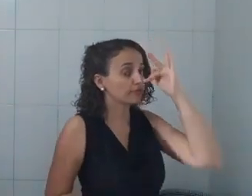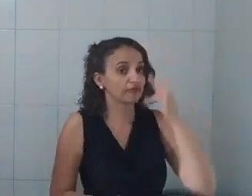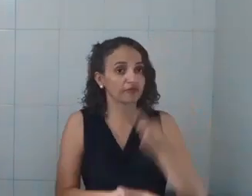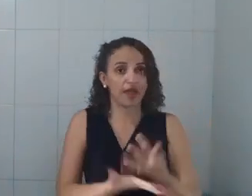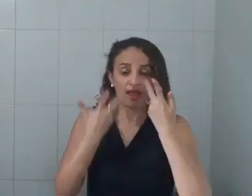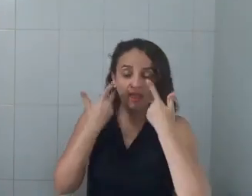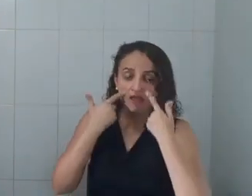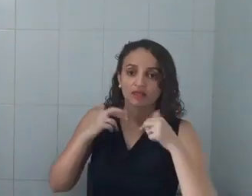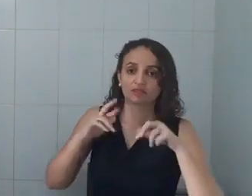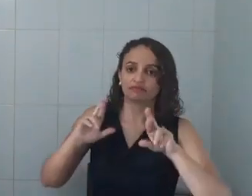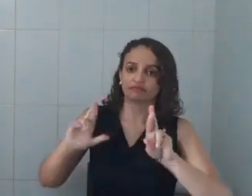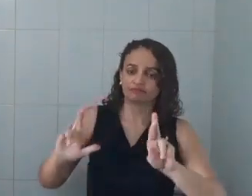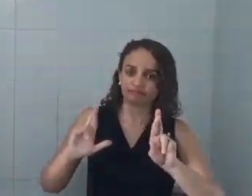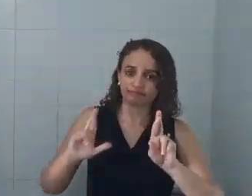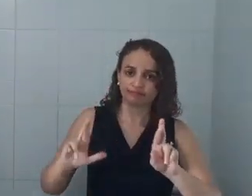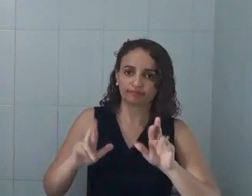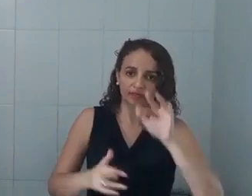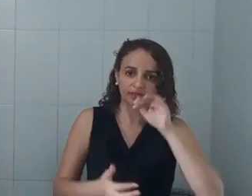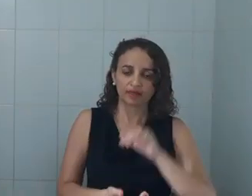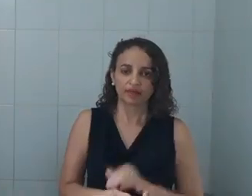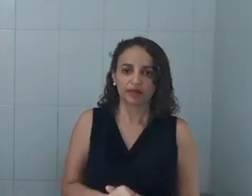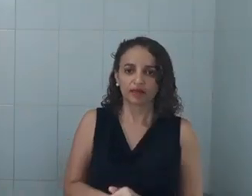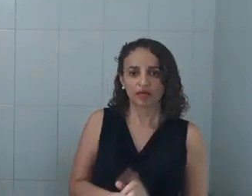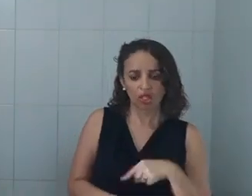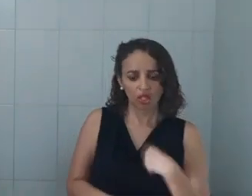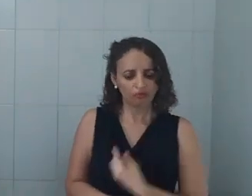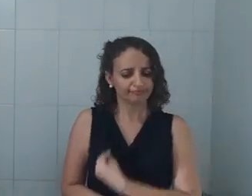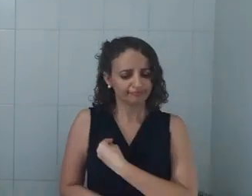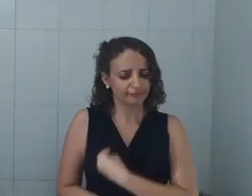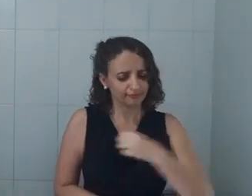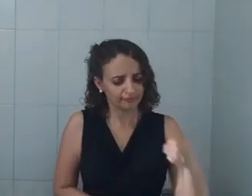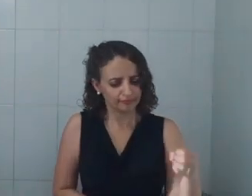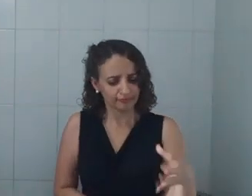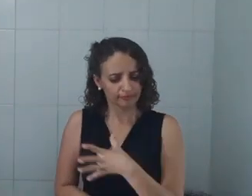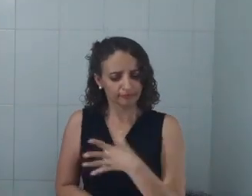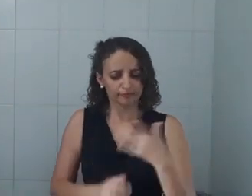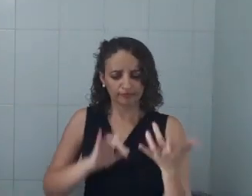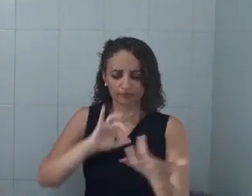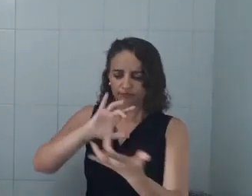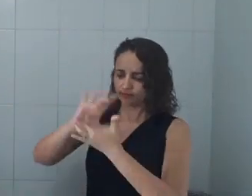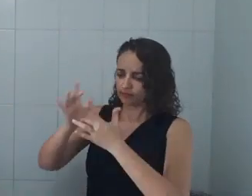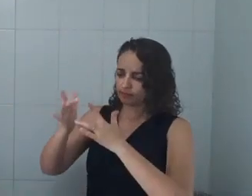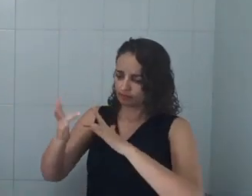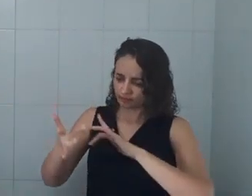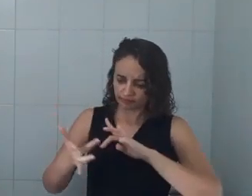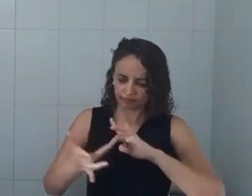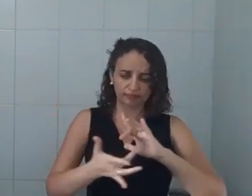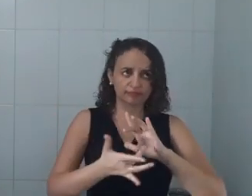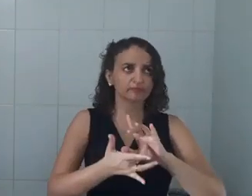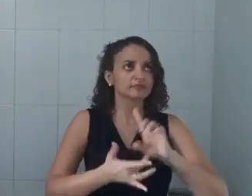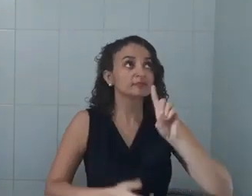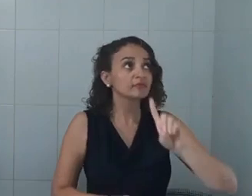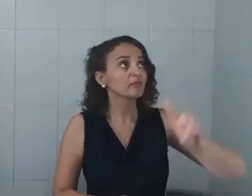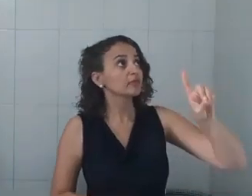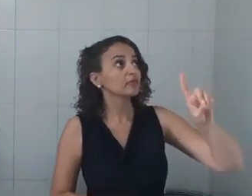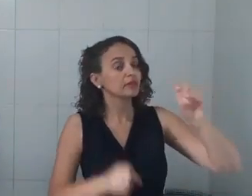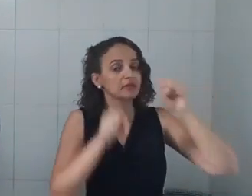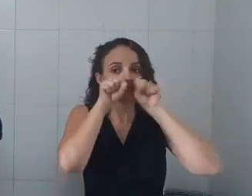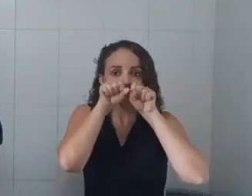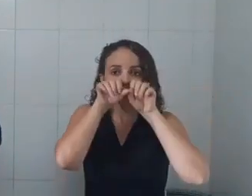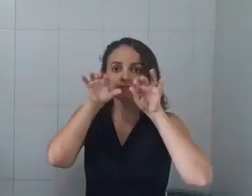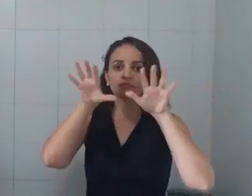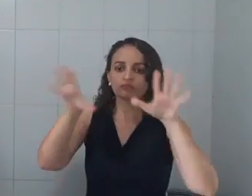possamos realmente ser reavivados pelo Senhor essas virtudes. Que Deus abençoe